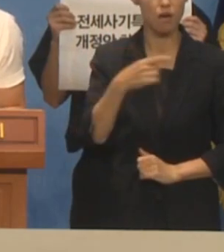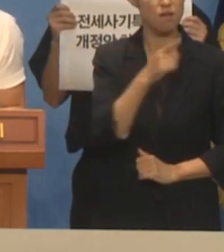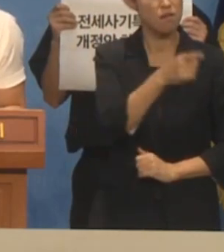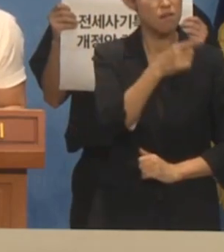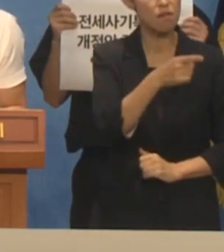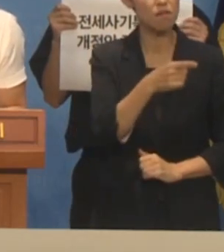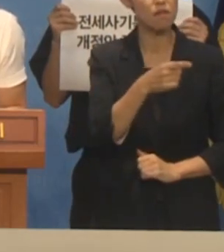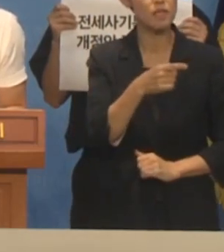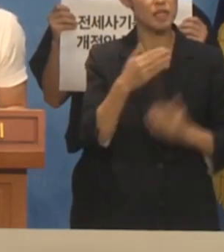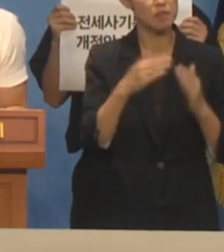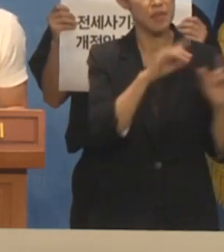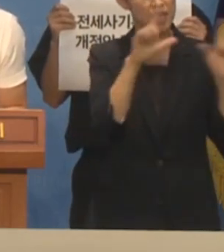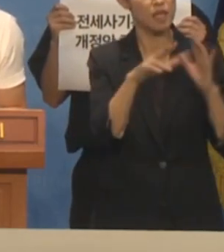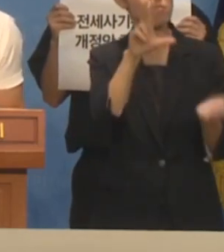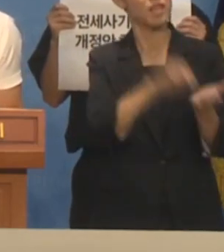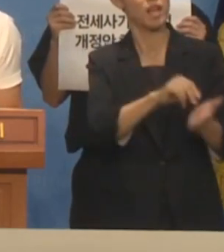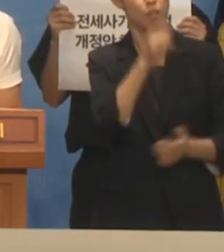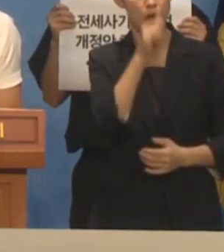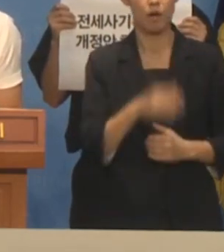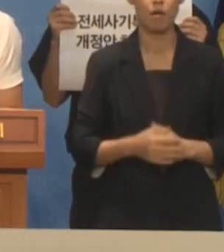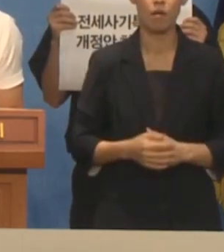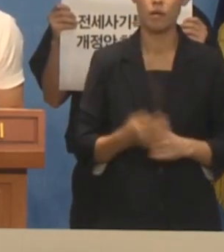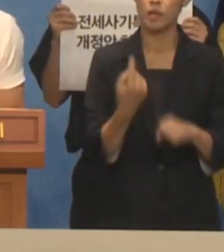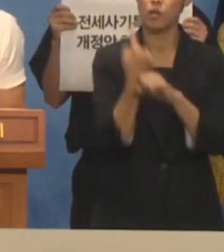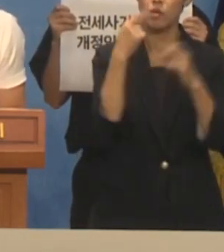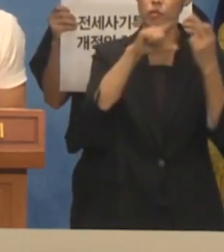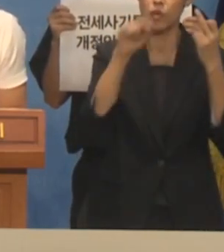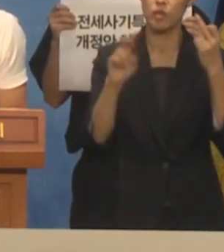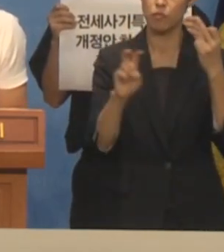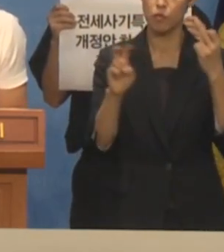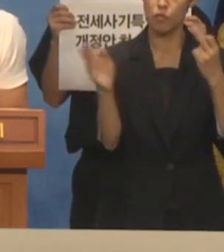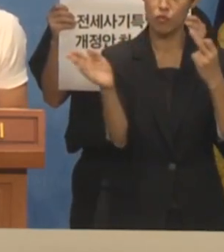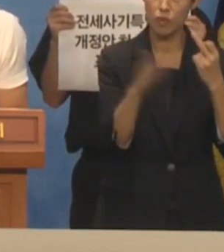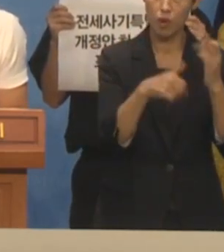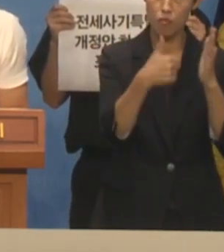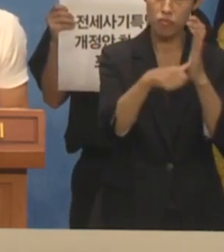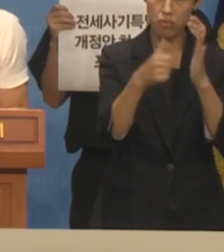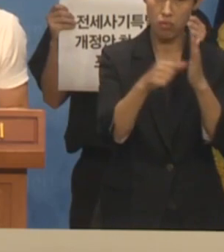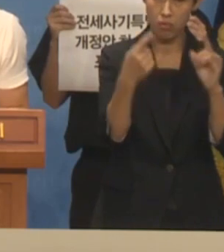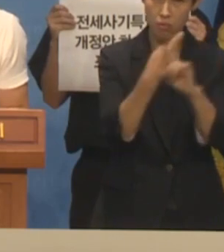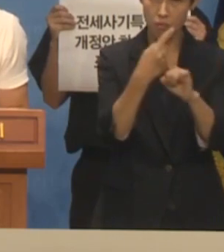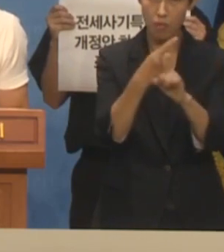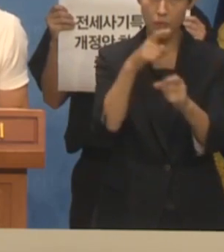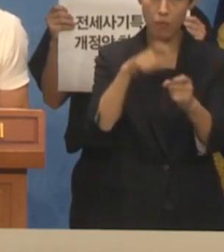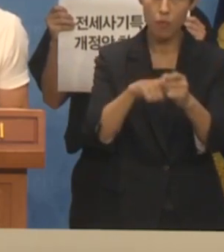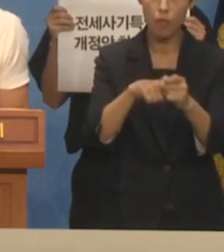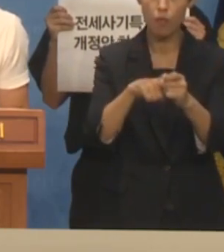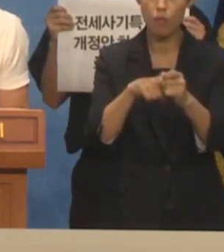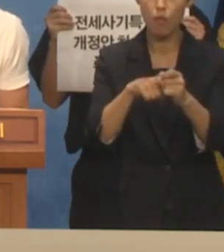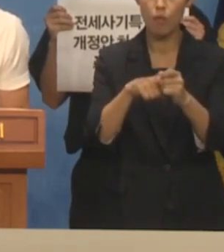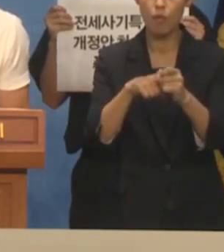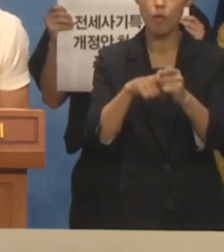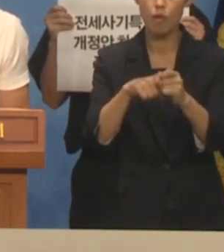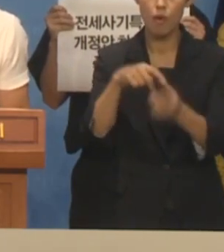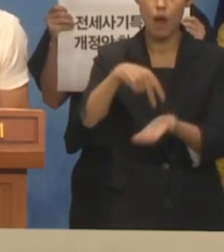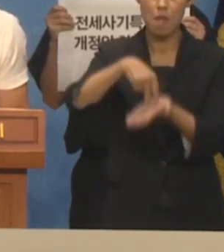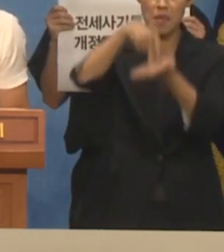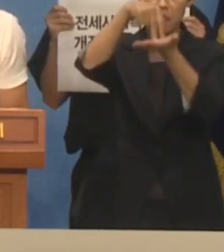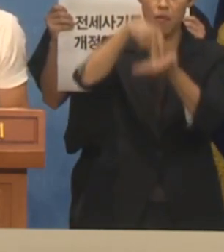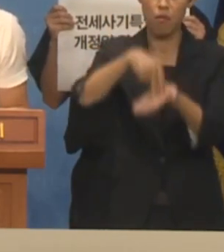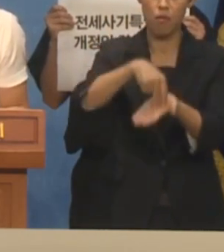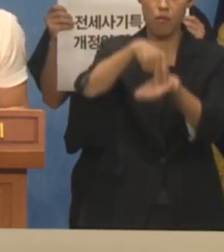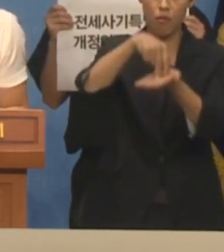대고 있습니다. 작년 12월 20일부터 부품 교체 사유로 엘리베이터의 사용이 잠시 중단될